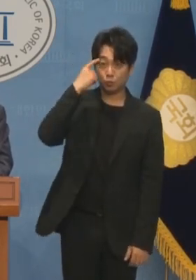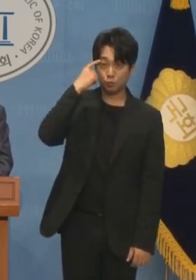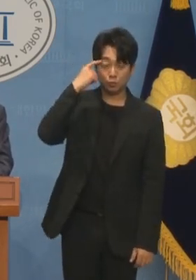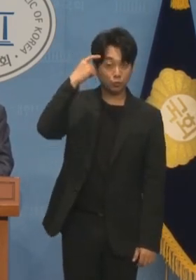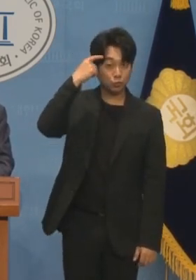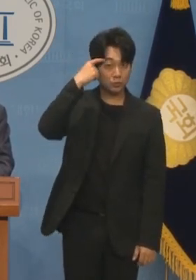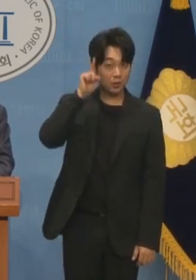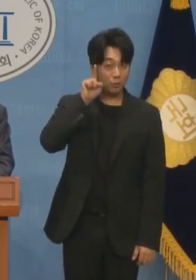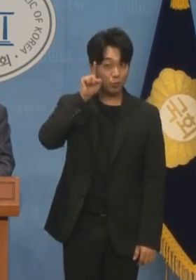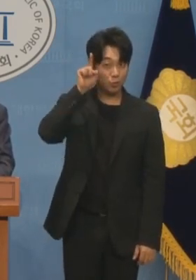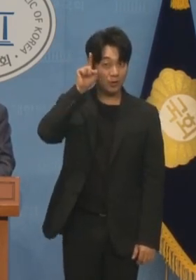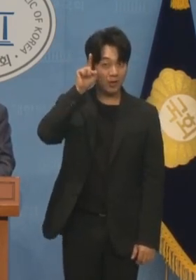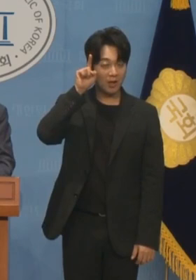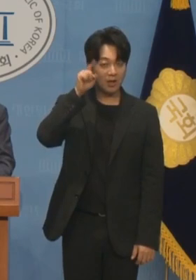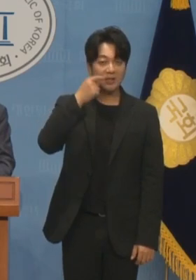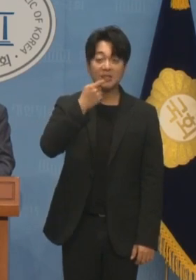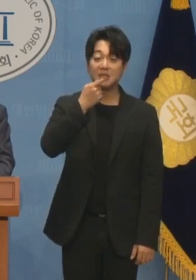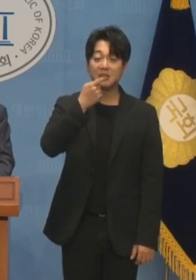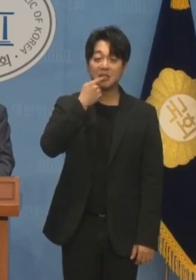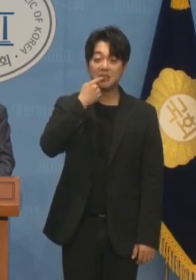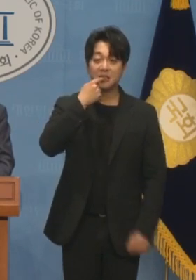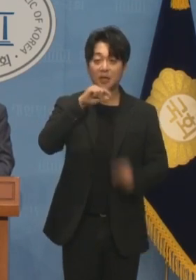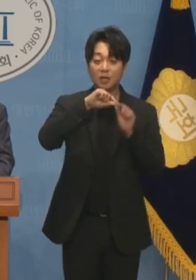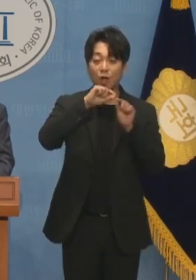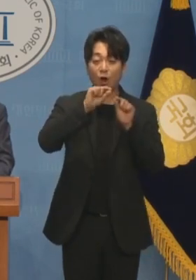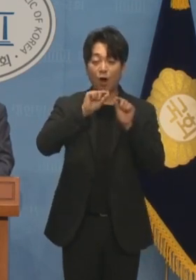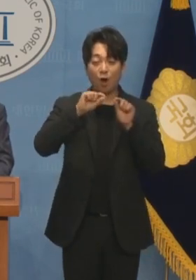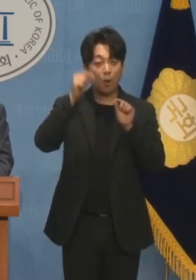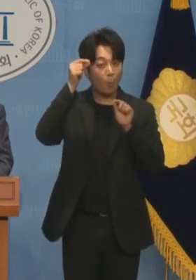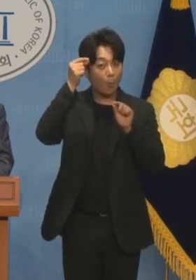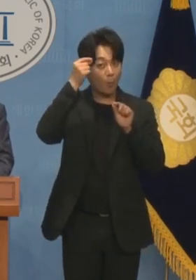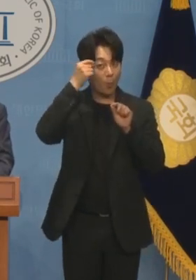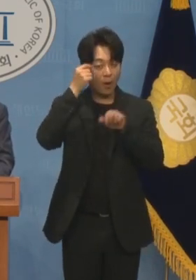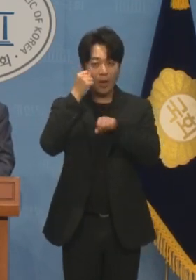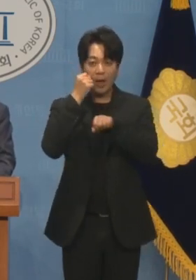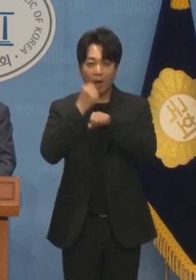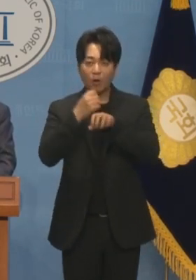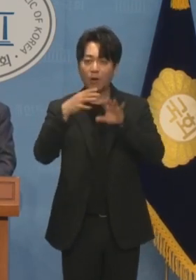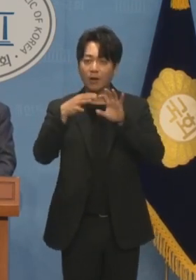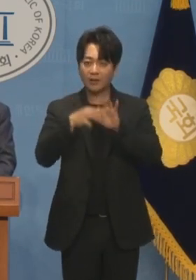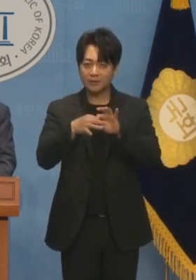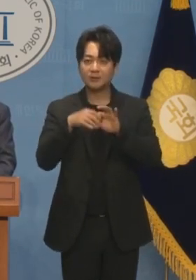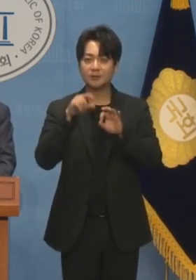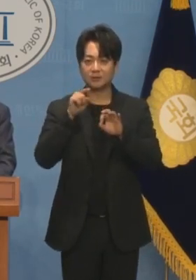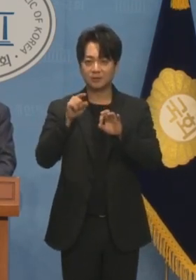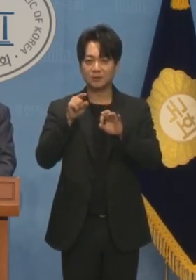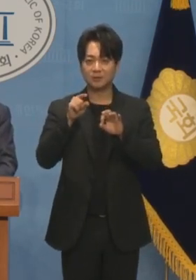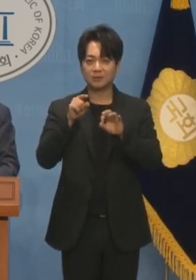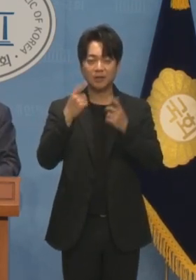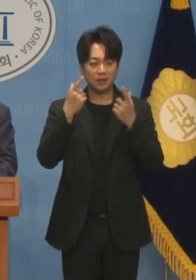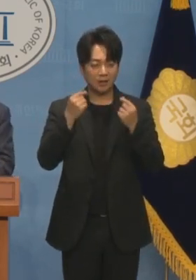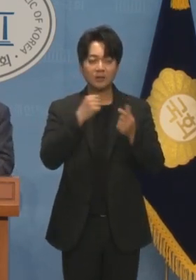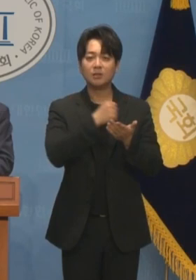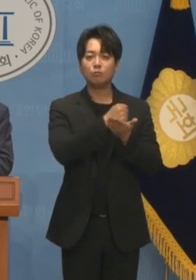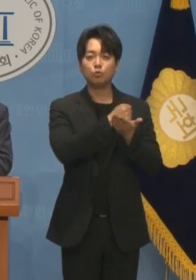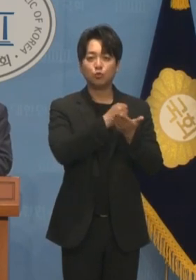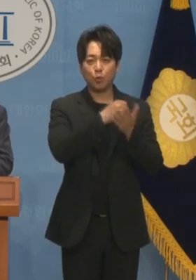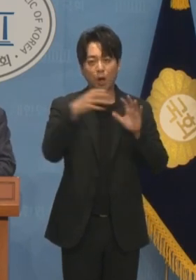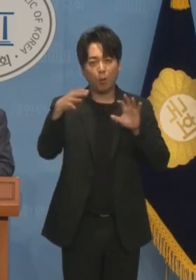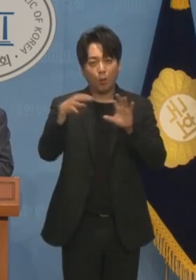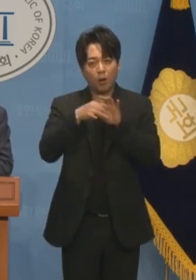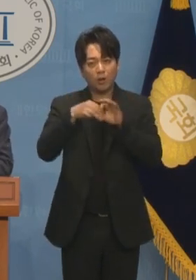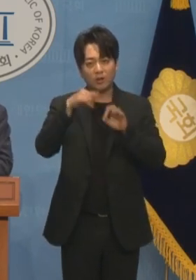기다란 흰털을 붙이고 출연하는 등 끝없는 미신 논란을 야기했기 때문입니다. 그런가